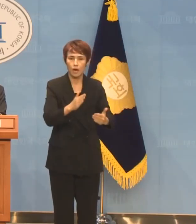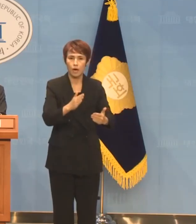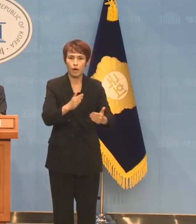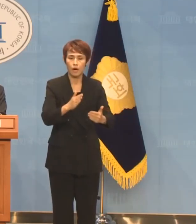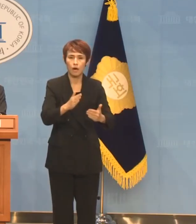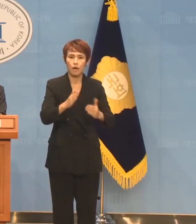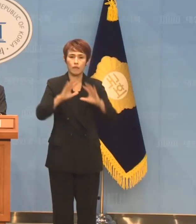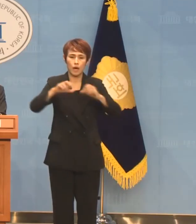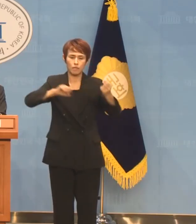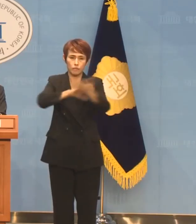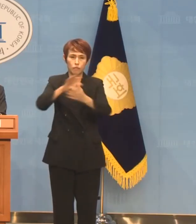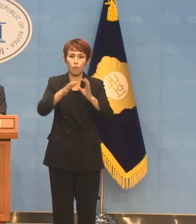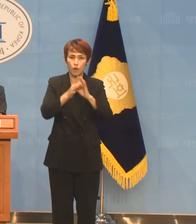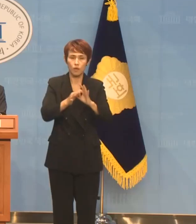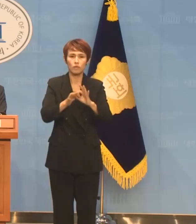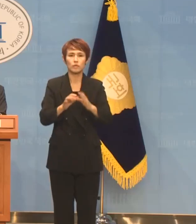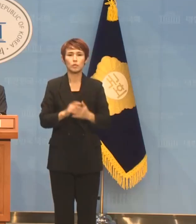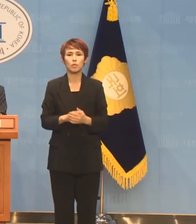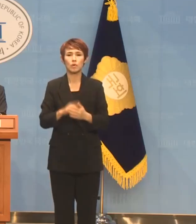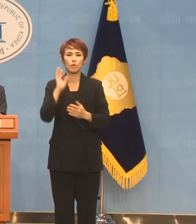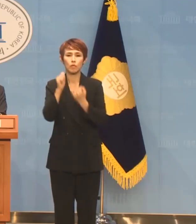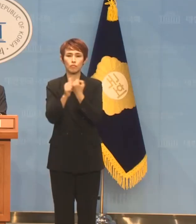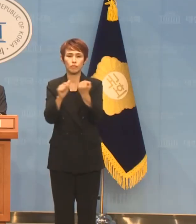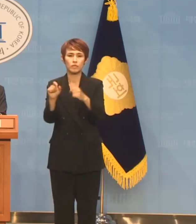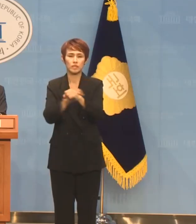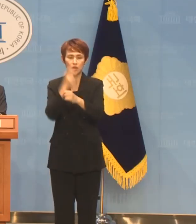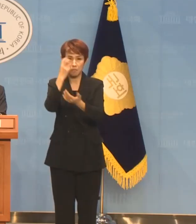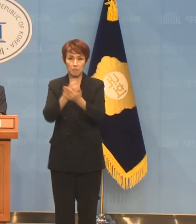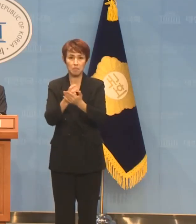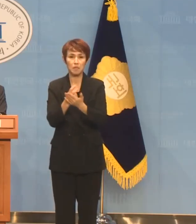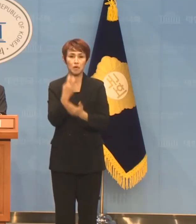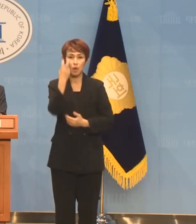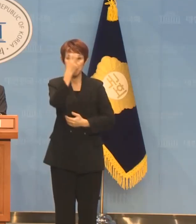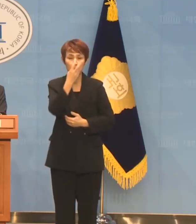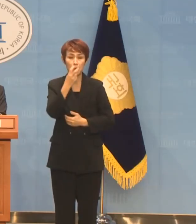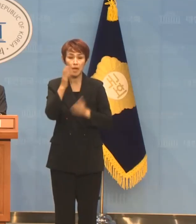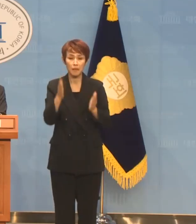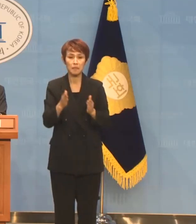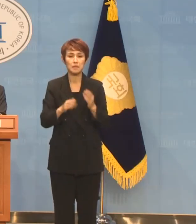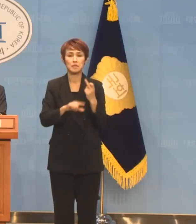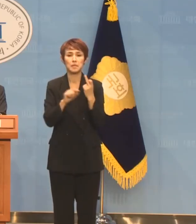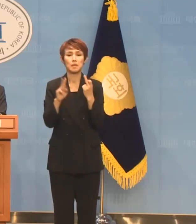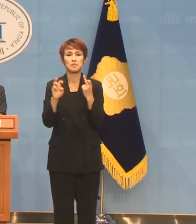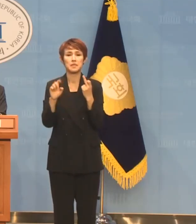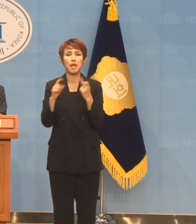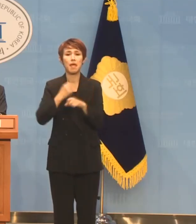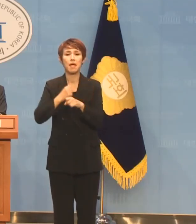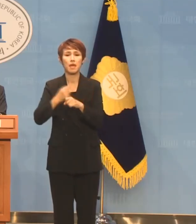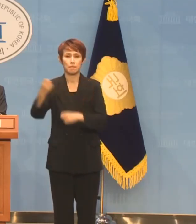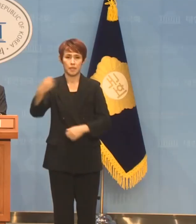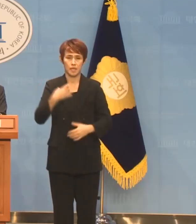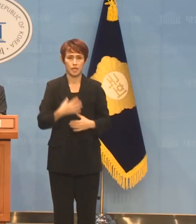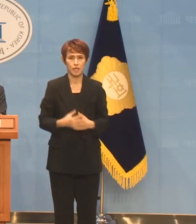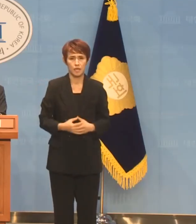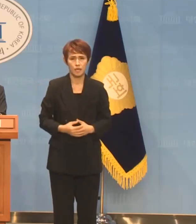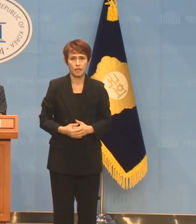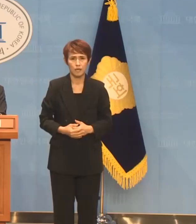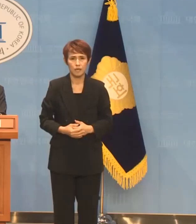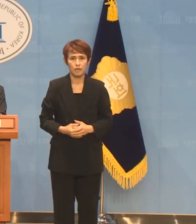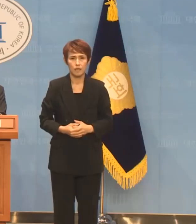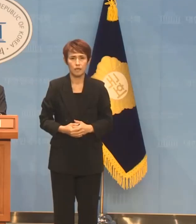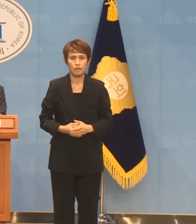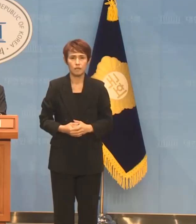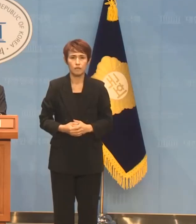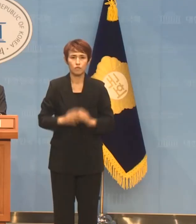내란 특검과 김건희 특검 공포를 거부권 검토 기한인 31일까지 미루겠다고 합니다. 국정